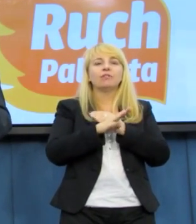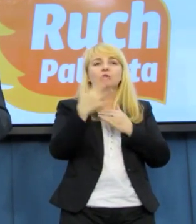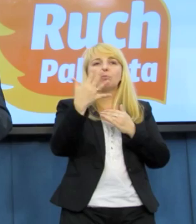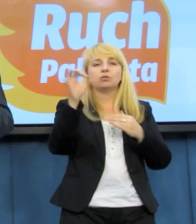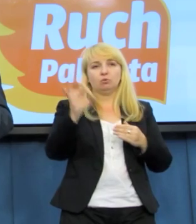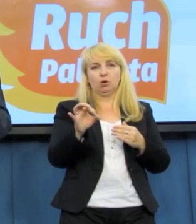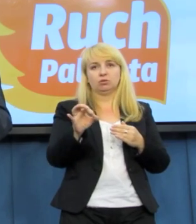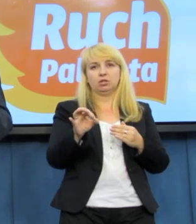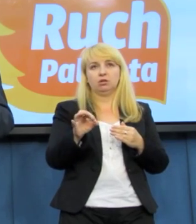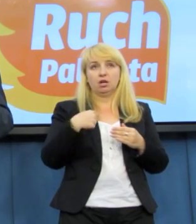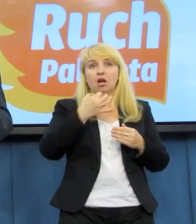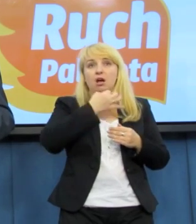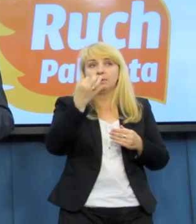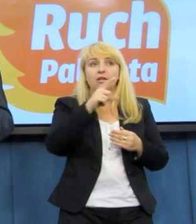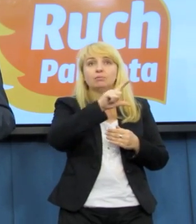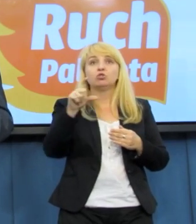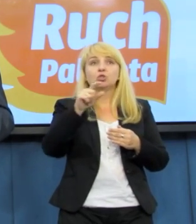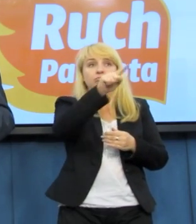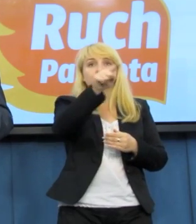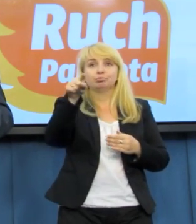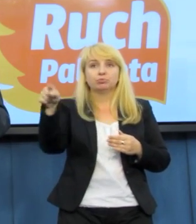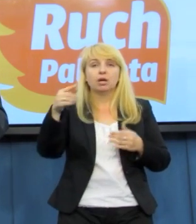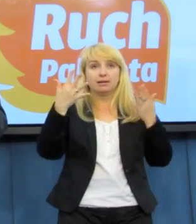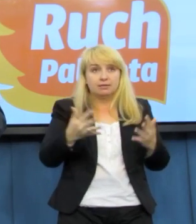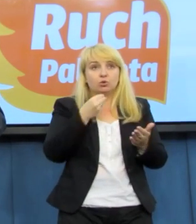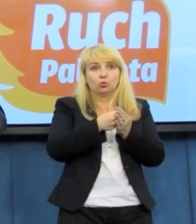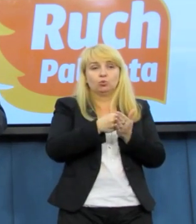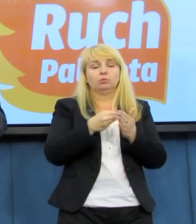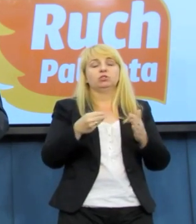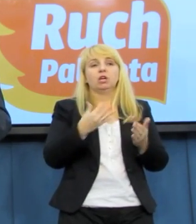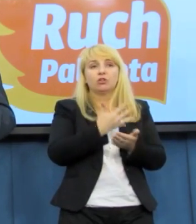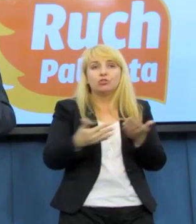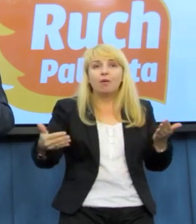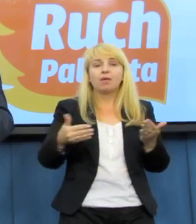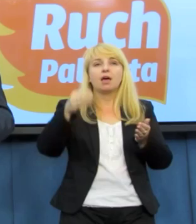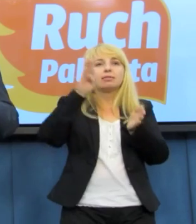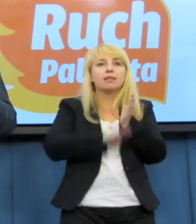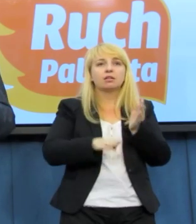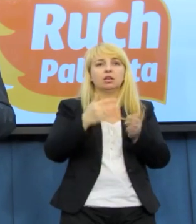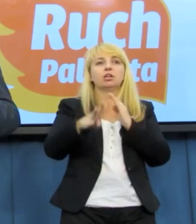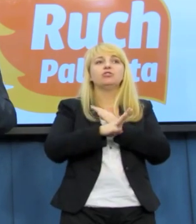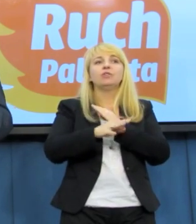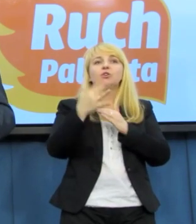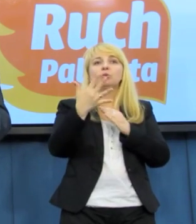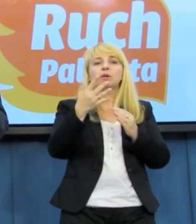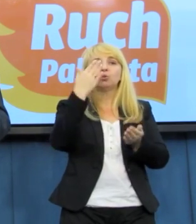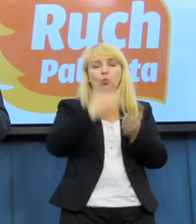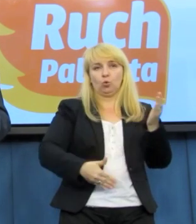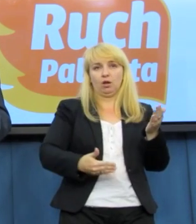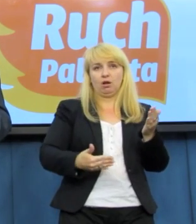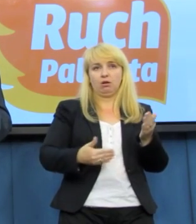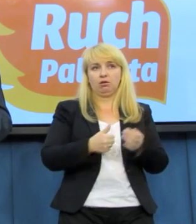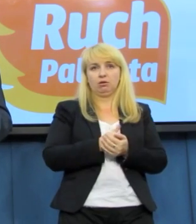nie chciałby kupić nieruchomości za 5, 4, 3, 2 czy 1% wartości. Jeżeli nie ma takich osób, to